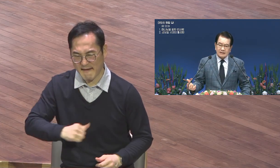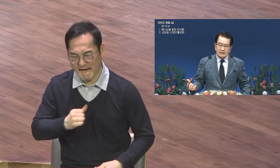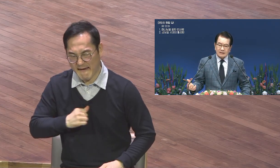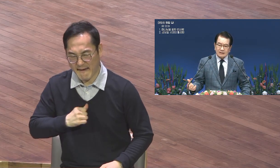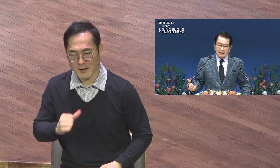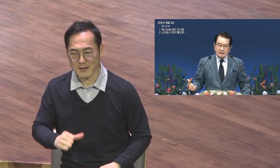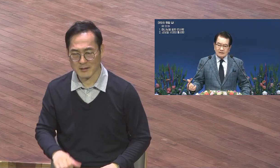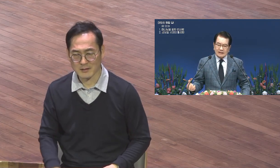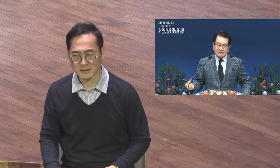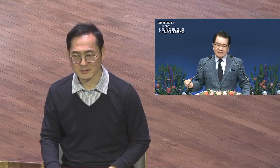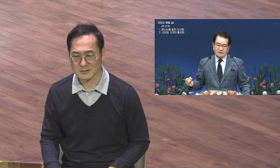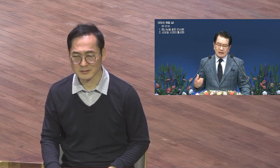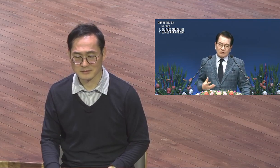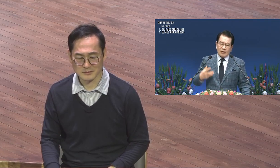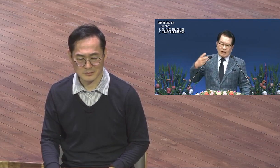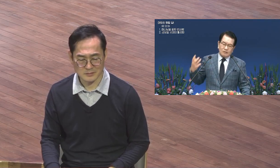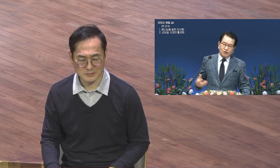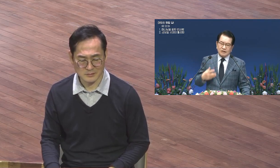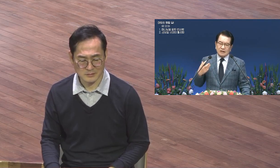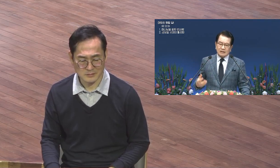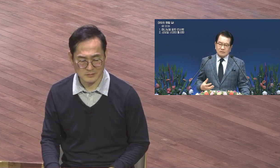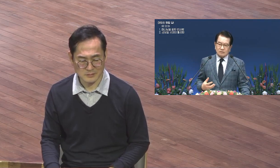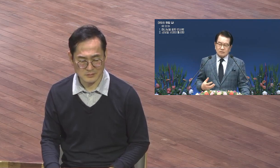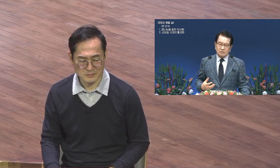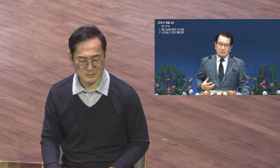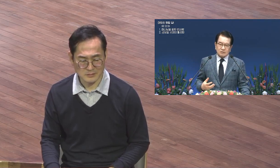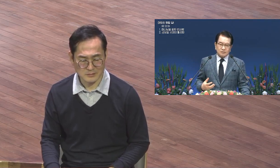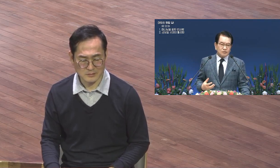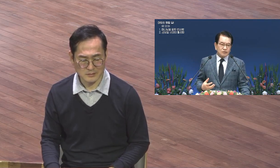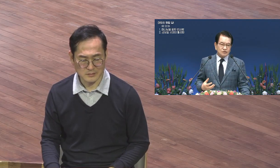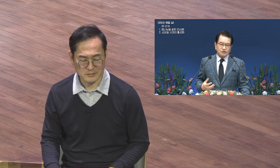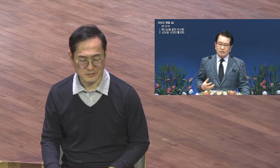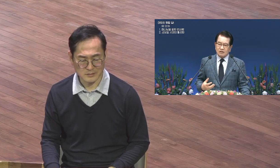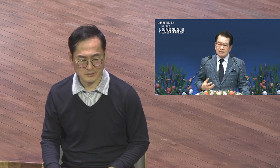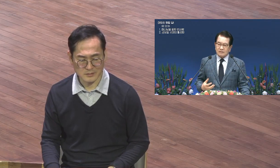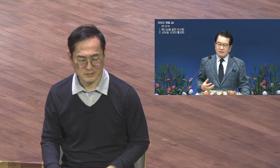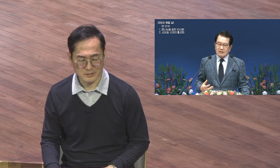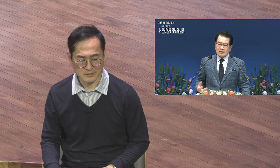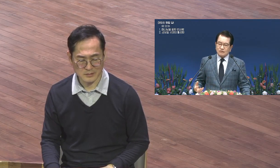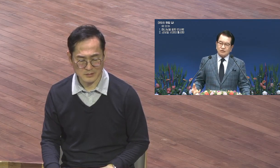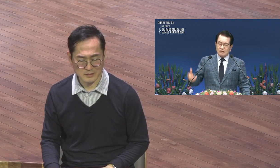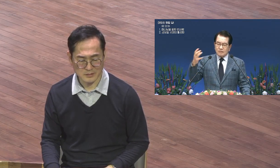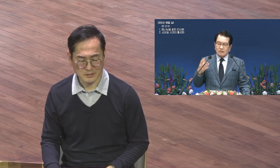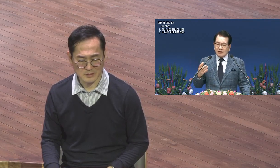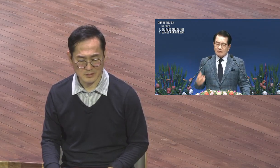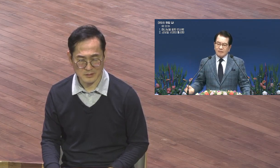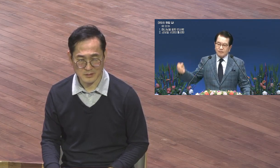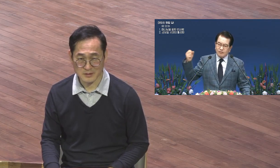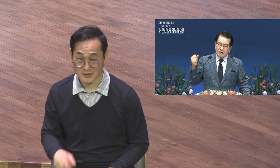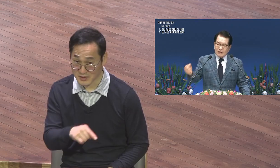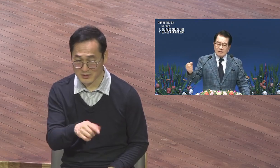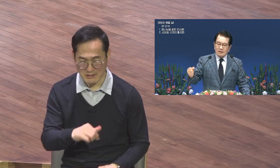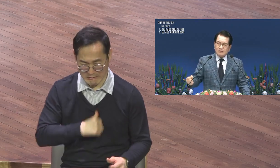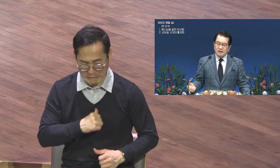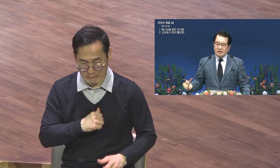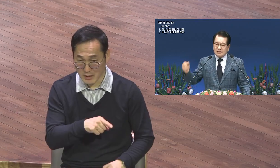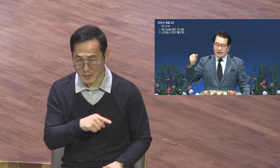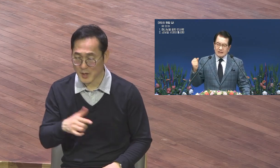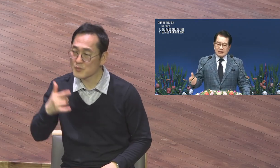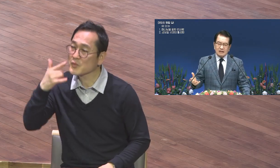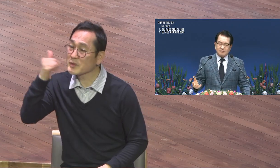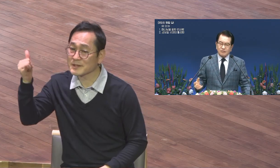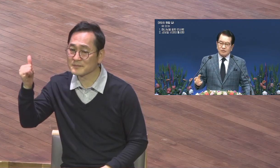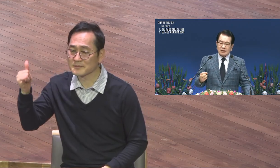징계, 자녀들이 자기 화를 못 이겨가지고 부모들 술 먹는 사람들만 술 먹고 와가 막